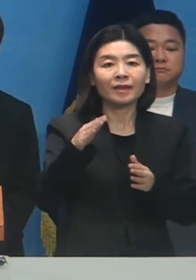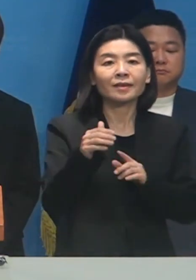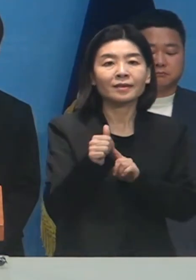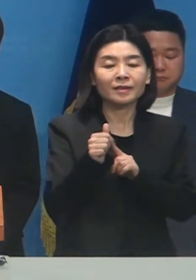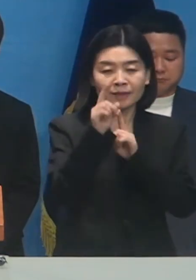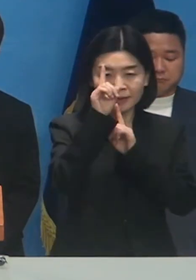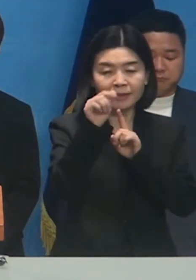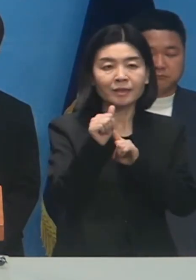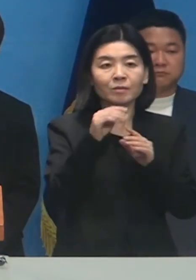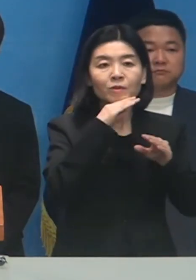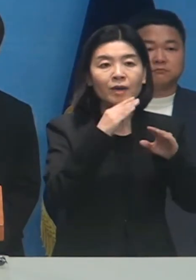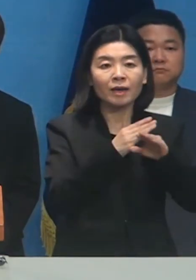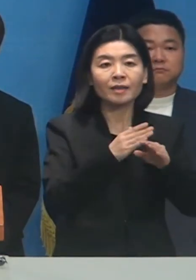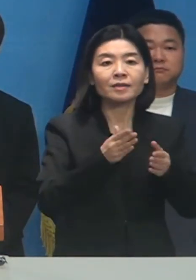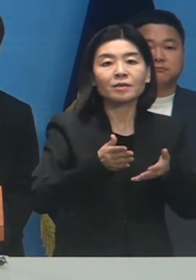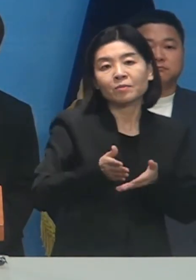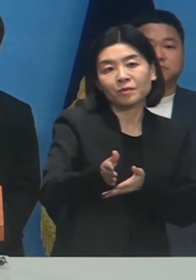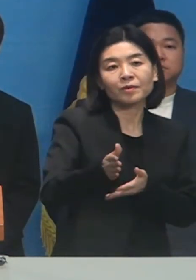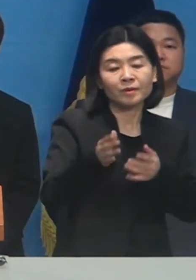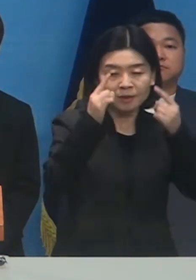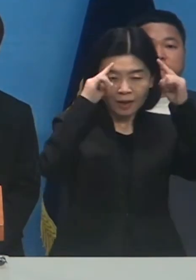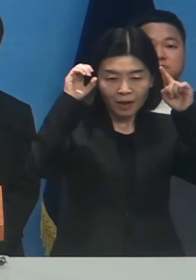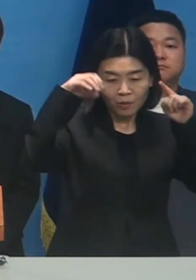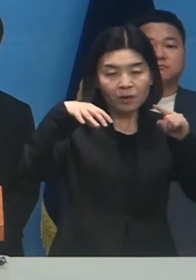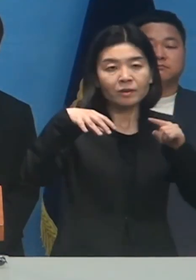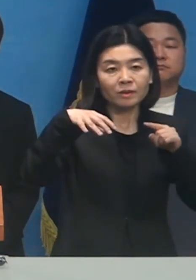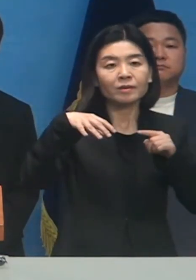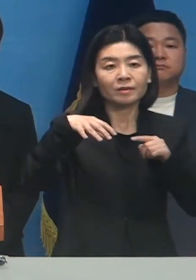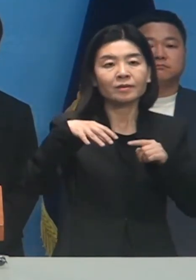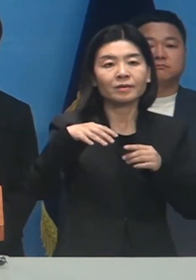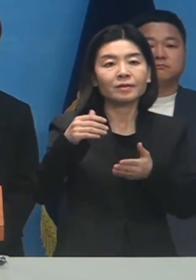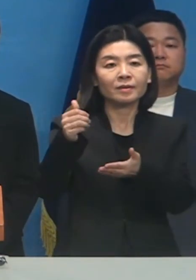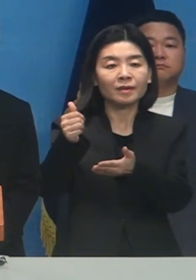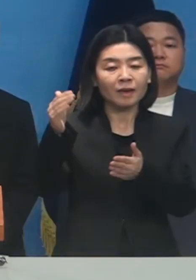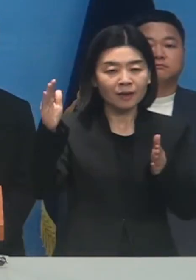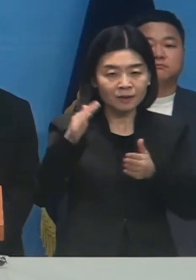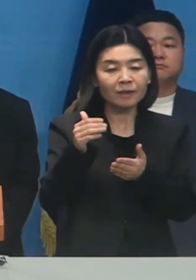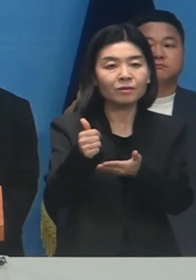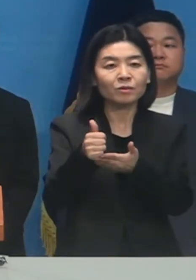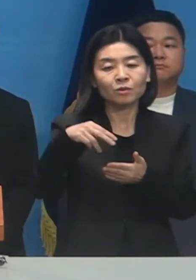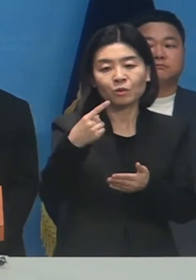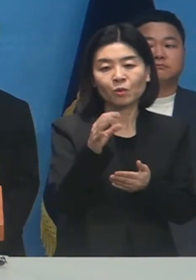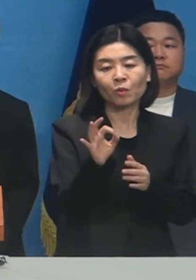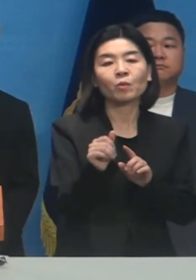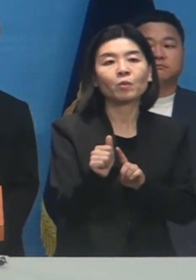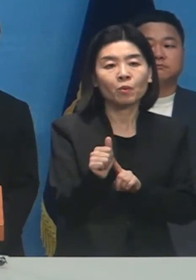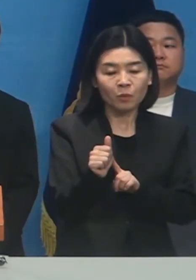또 북한학과 대학원생인 송정환 선생님,